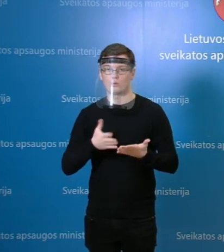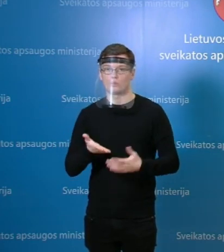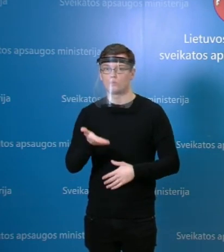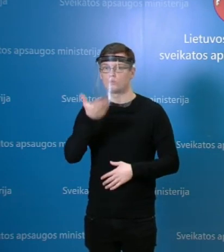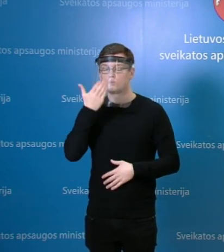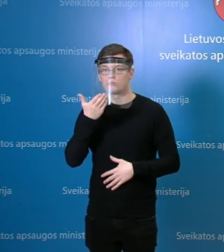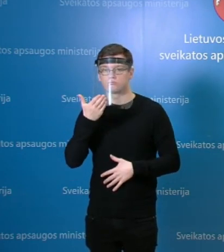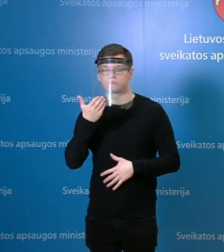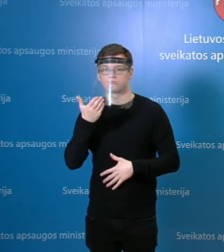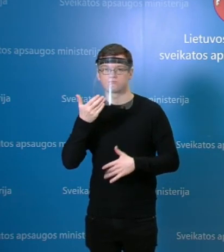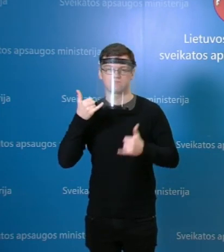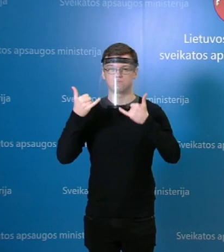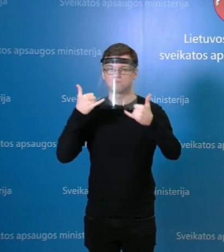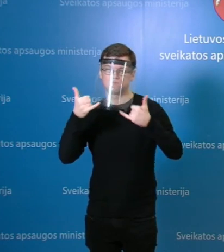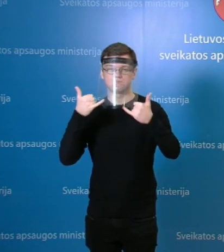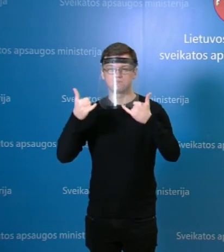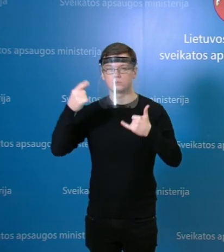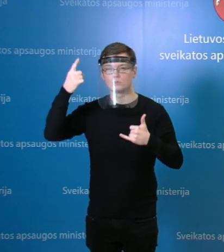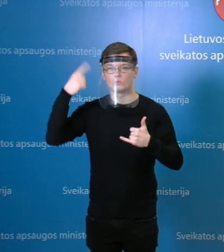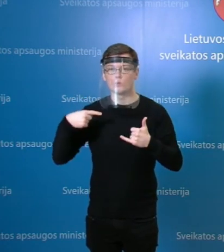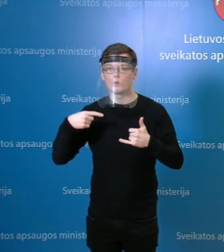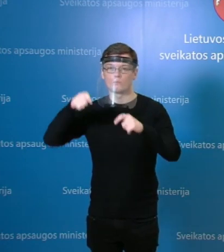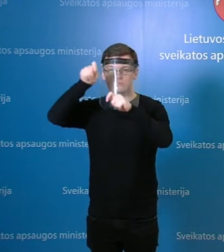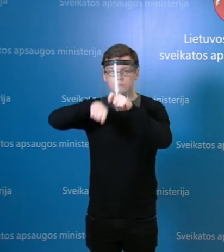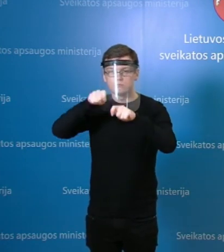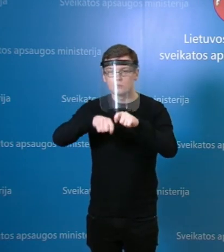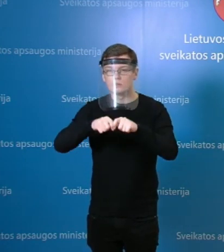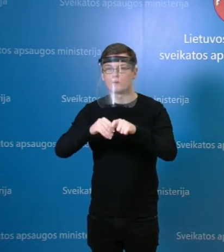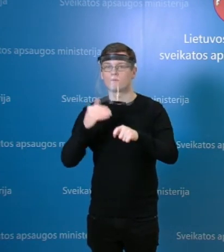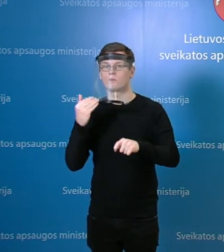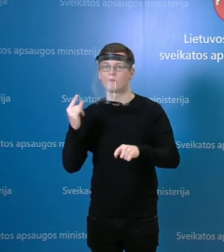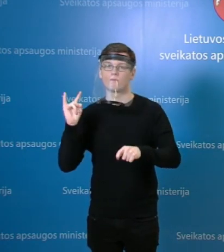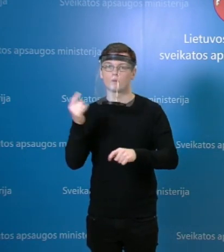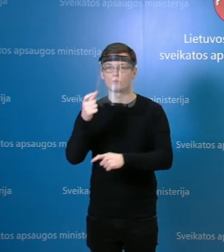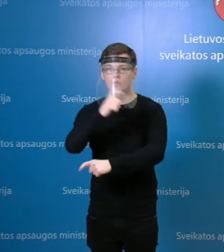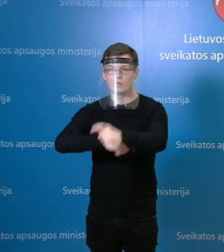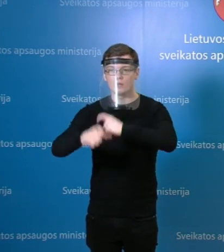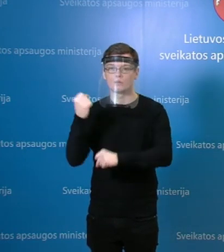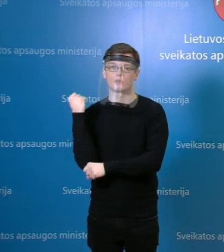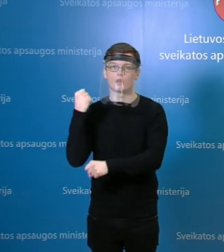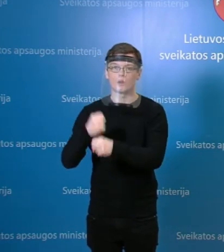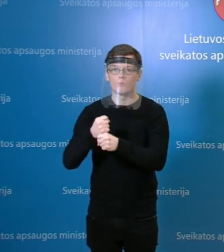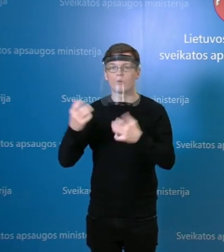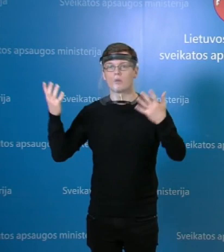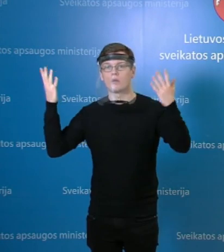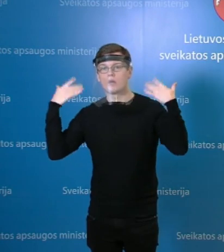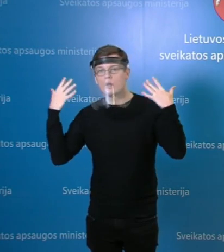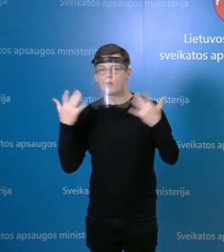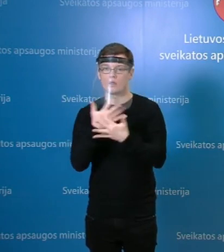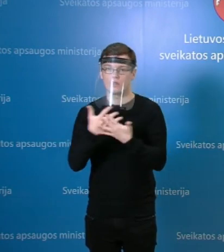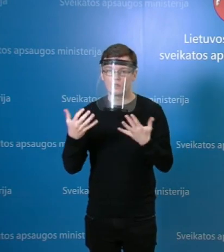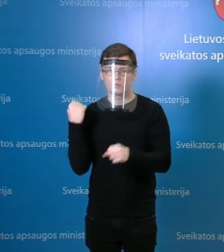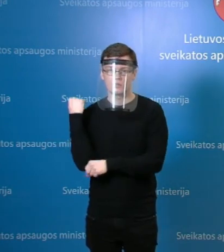užplūdo mobiliuosius punktus tirtis vaikų darželių darbuotojai, auklėtojos ir kiti